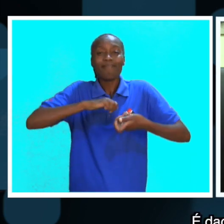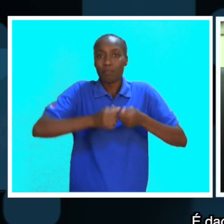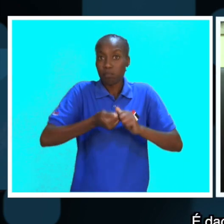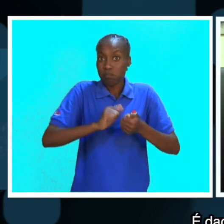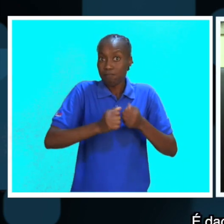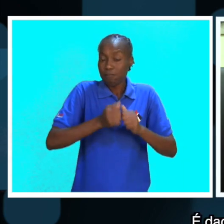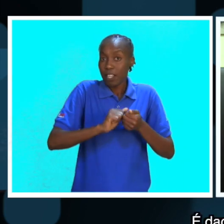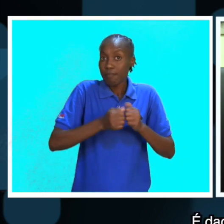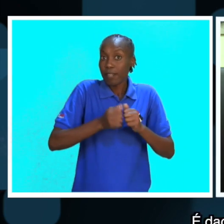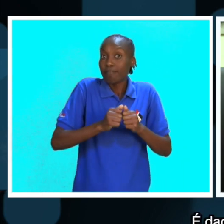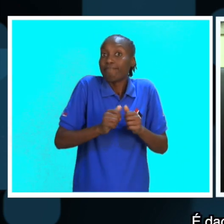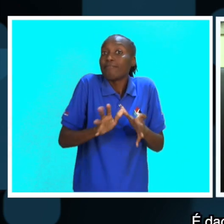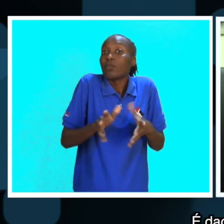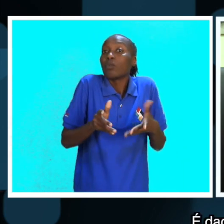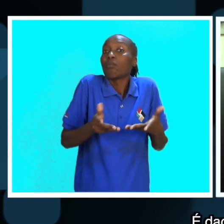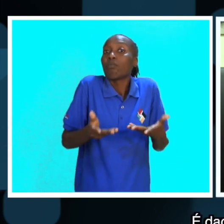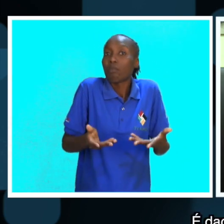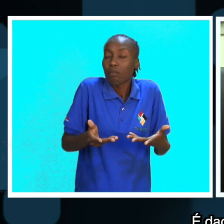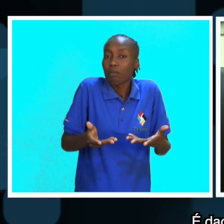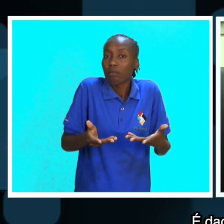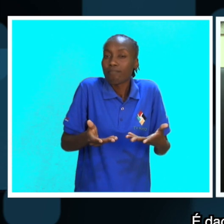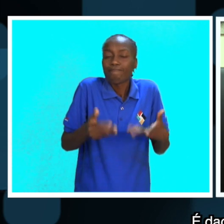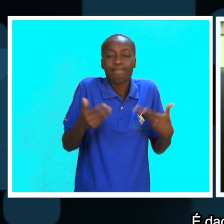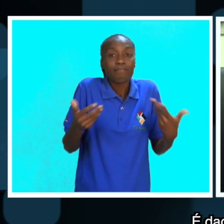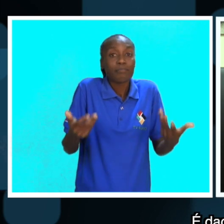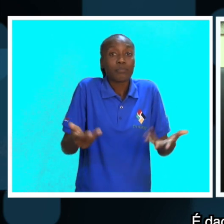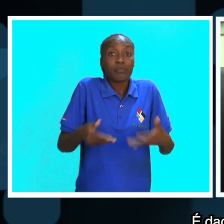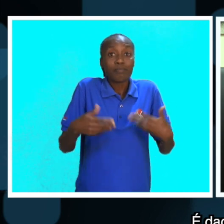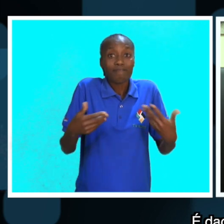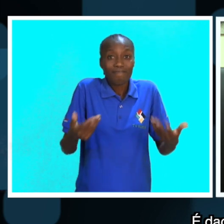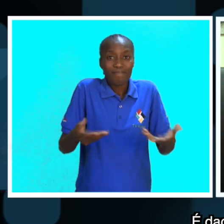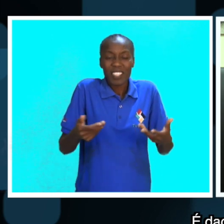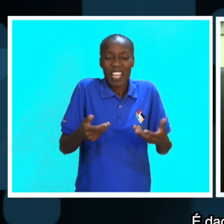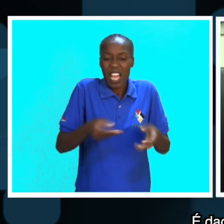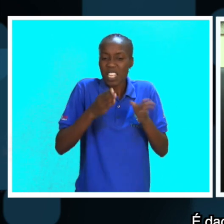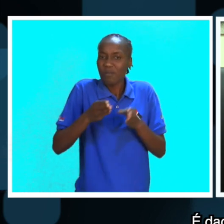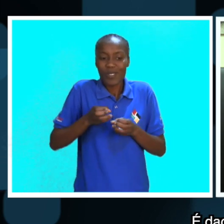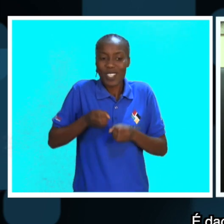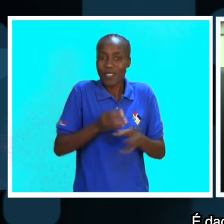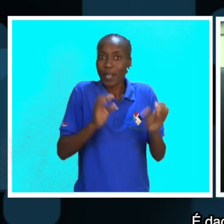E é daqueles problemas que